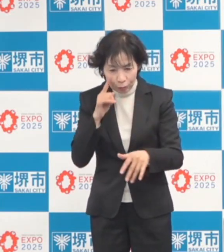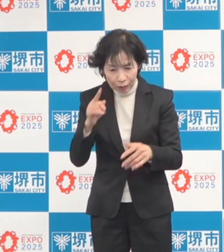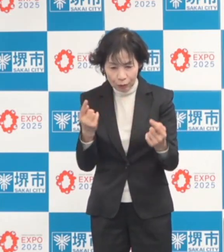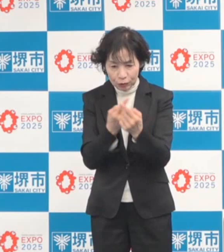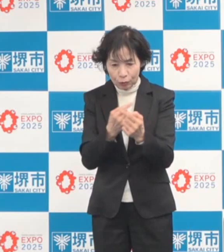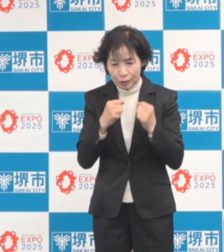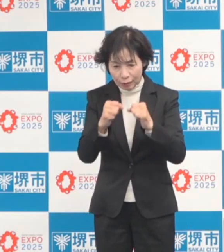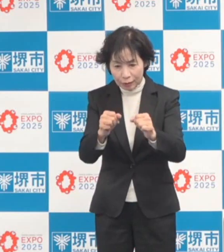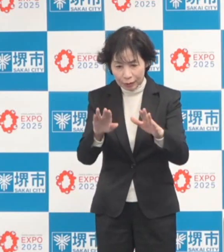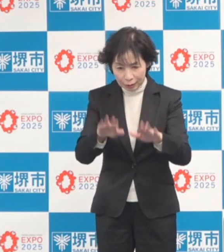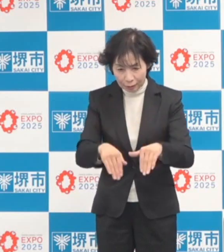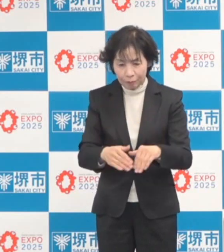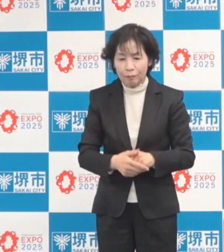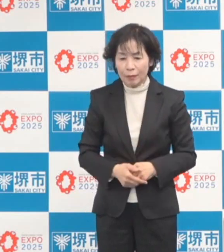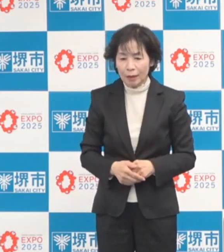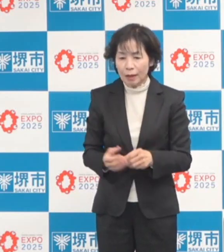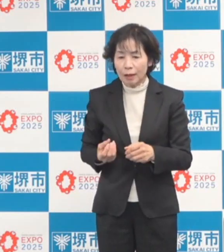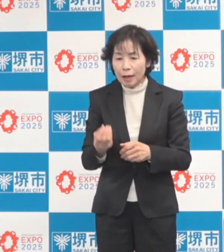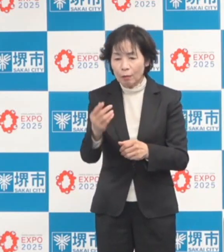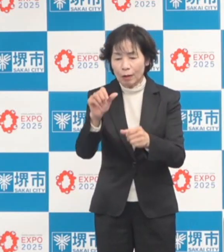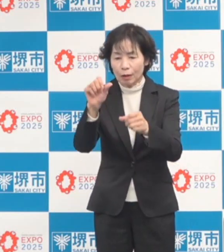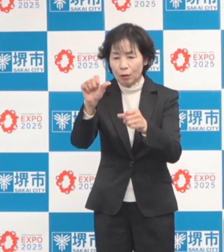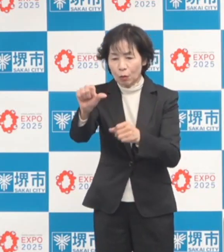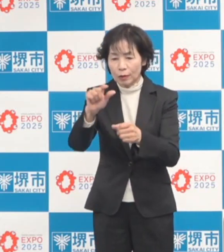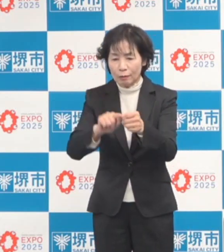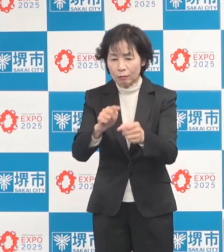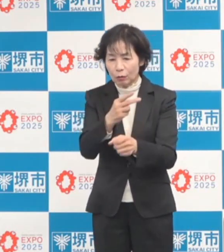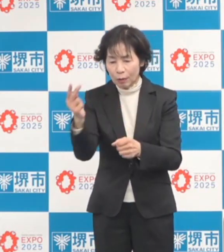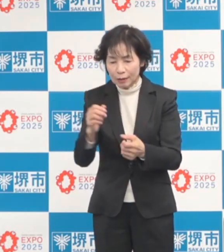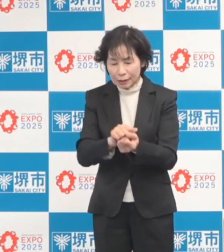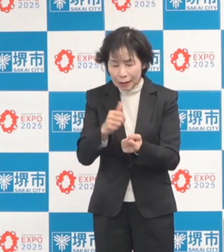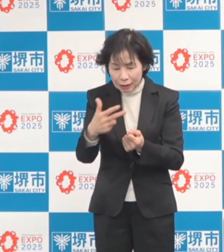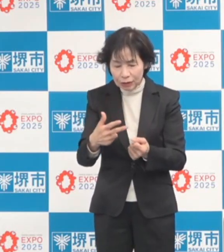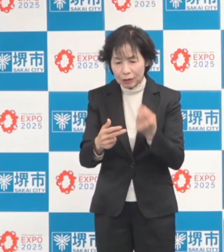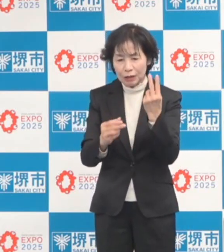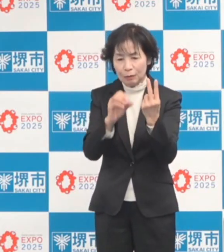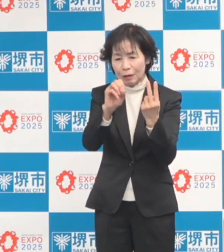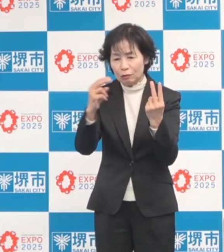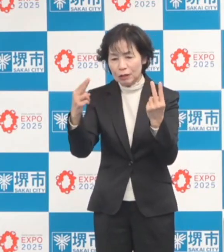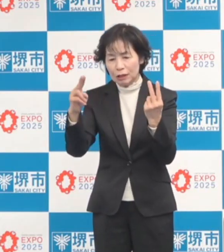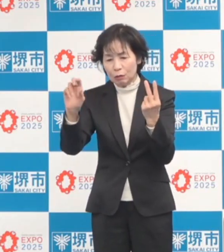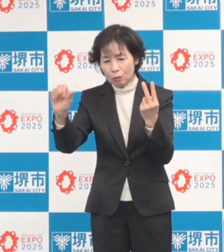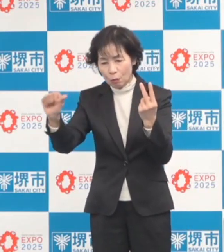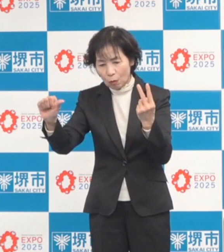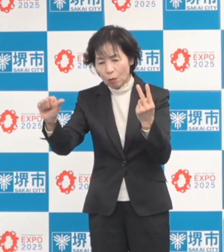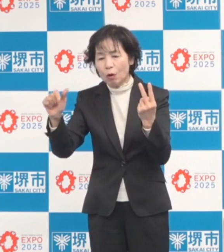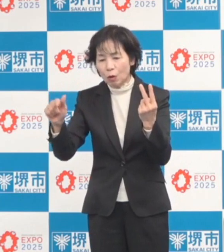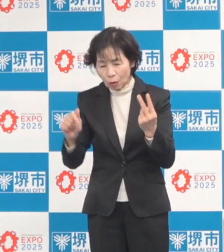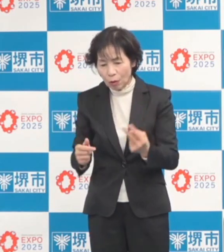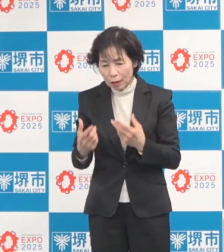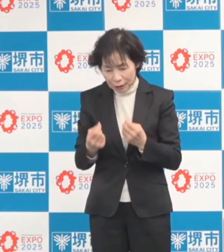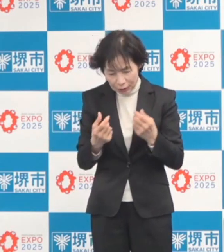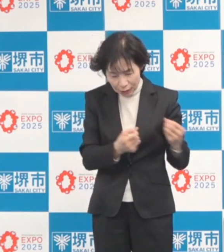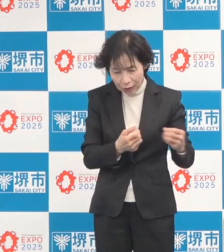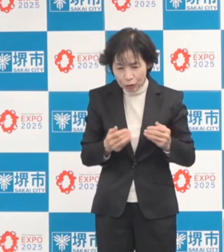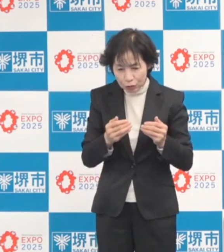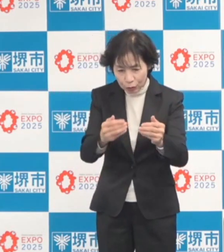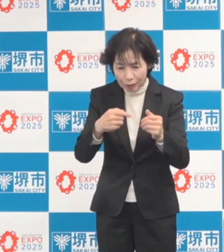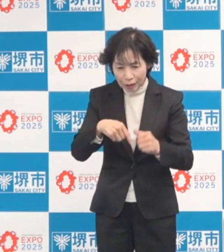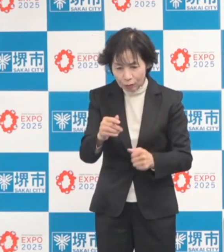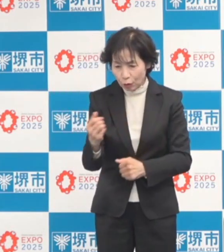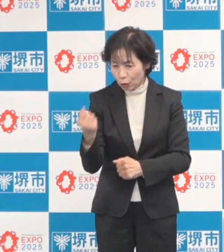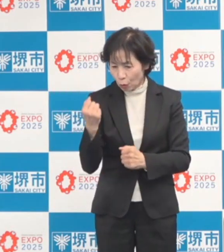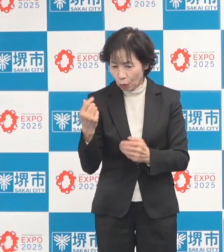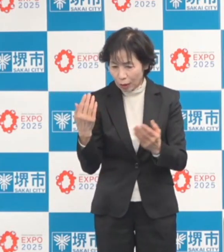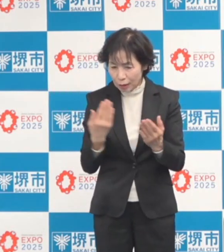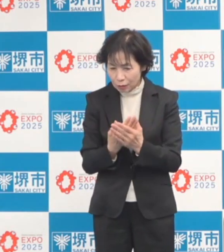ました。令和6年度につきましては堺市基本計画2025を着実に進めていく、さらに強化をするための組